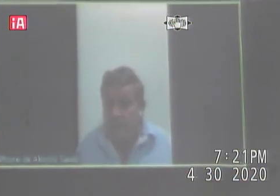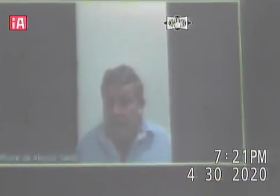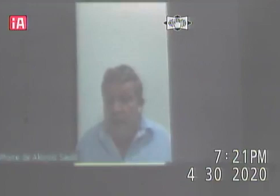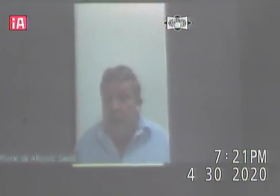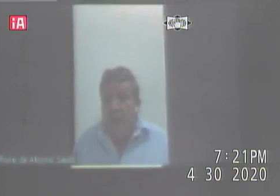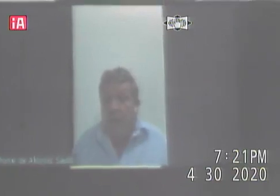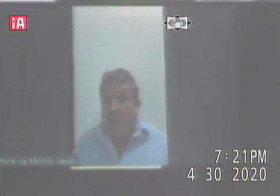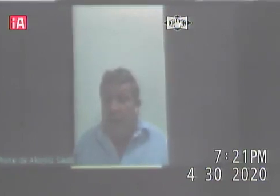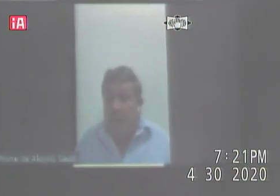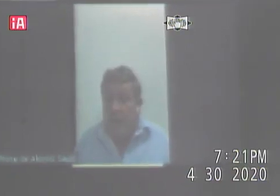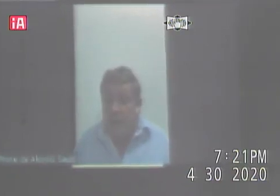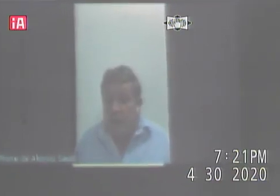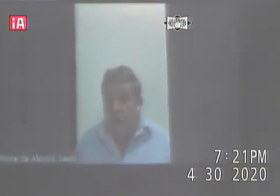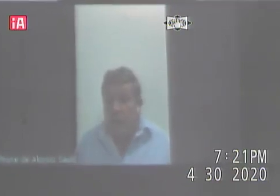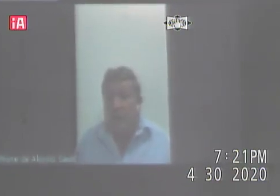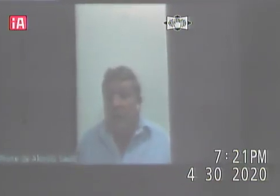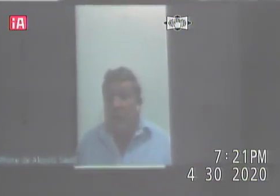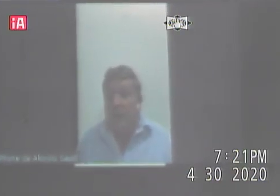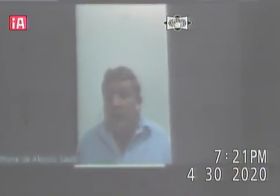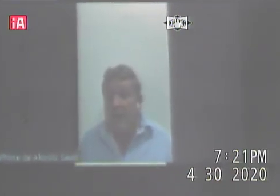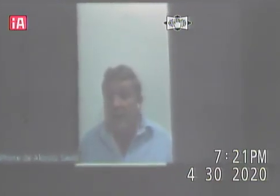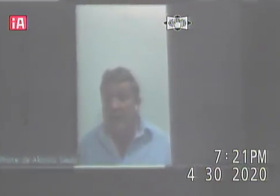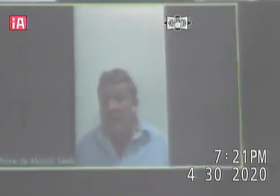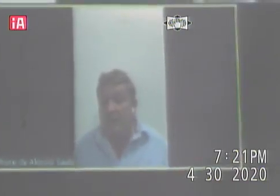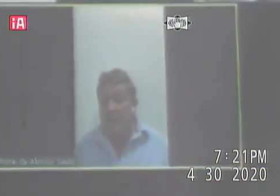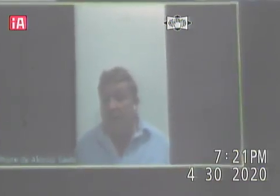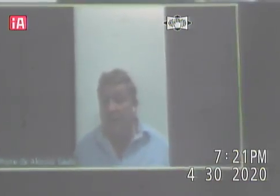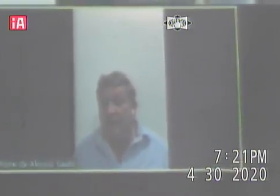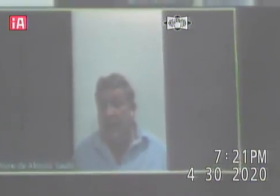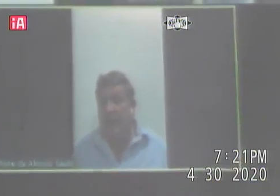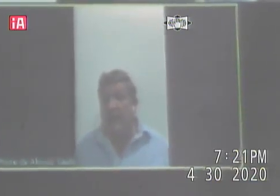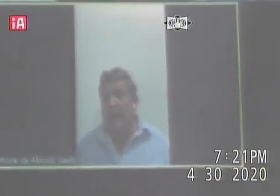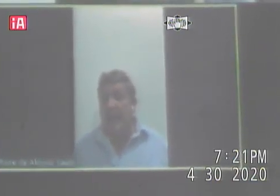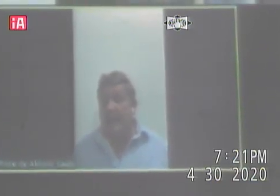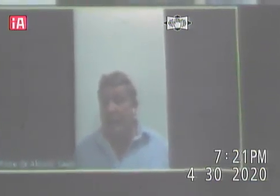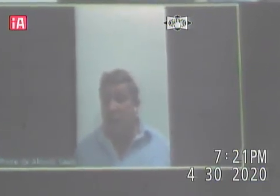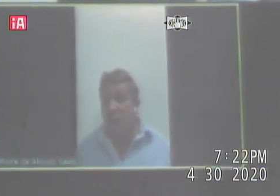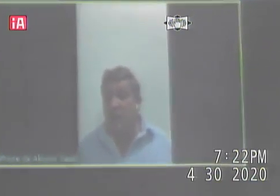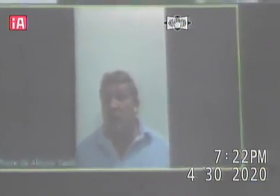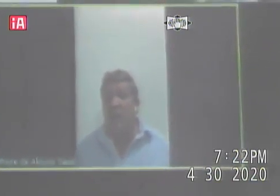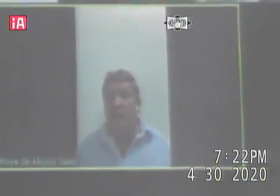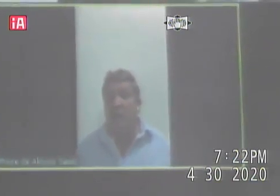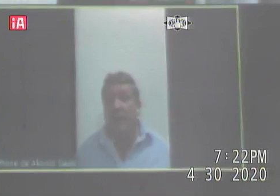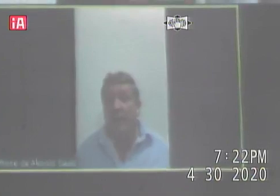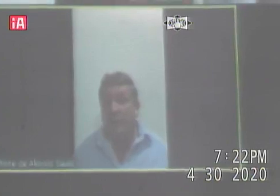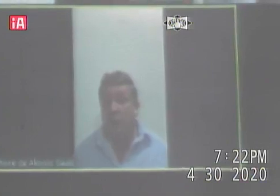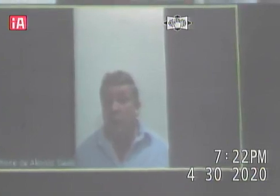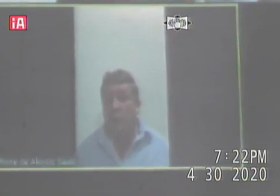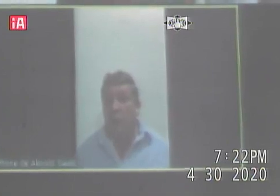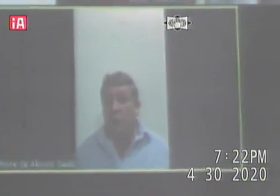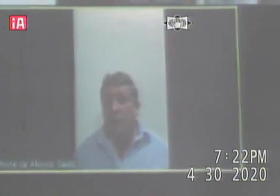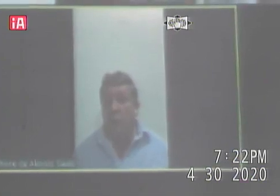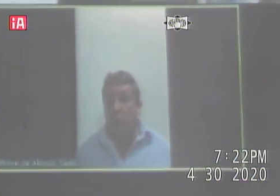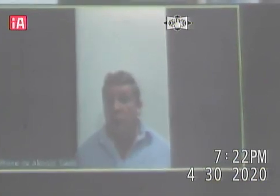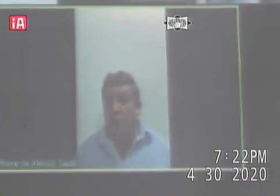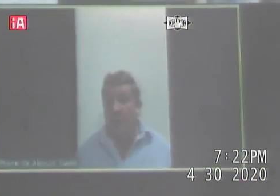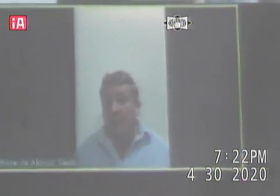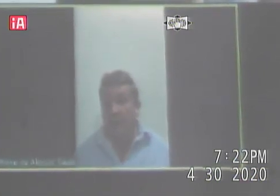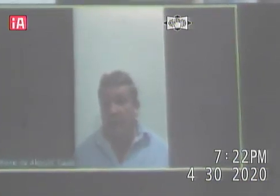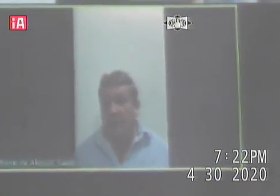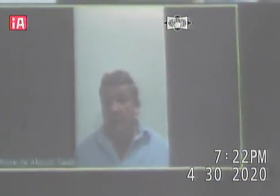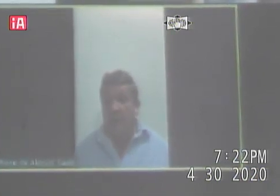PP. Porém, isso não me impede de manifestar em ações que não pactuo com